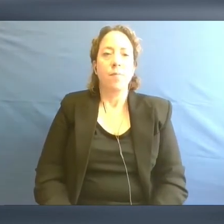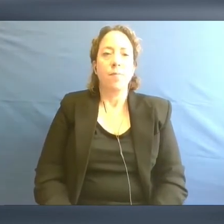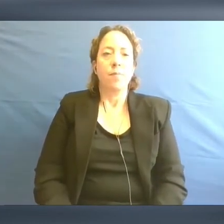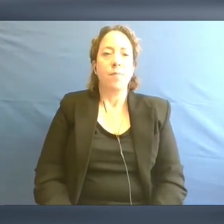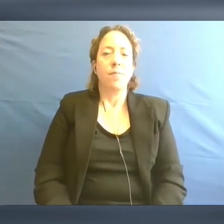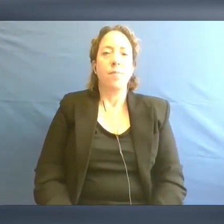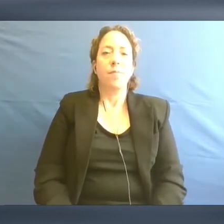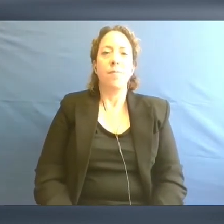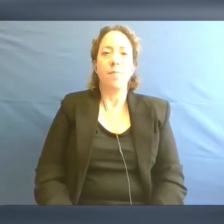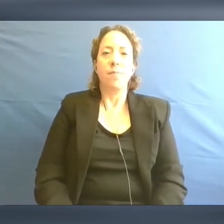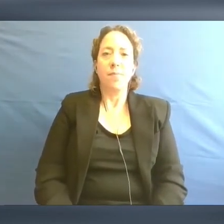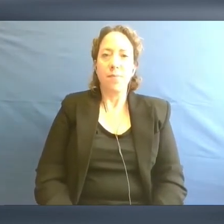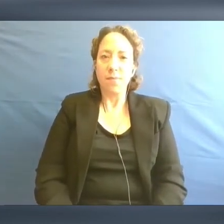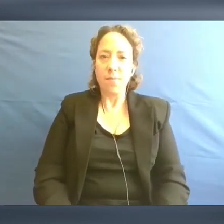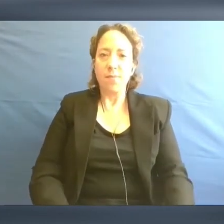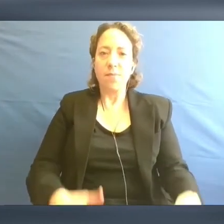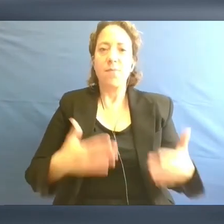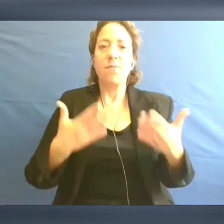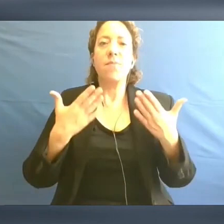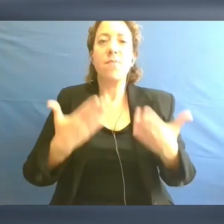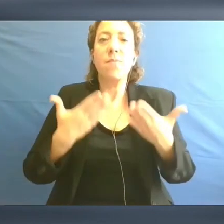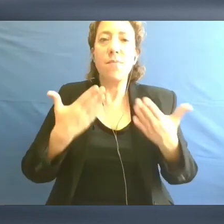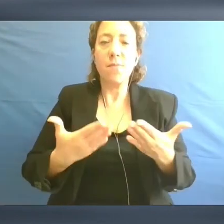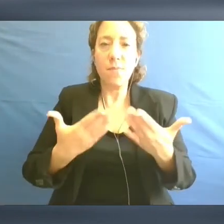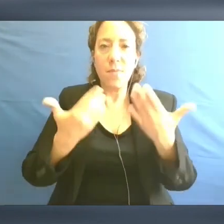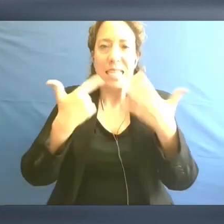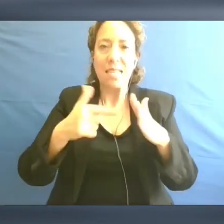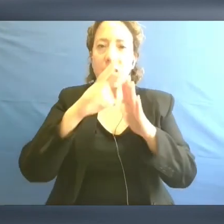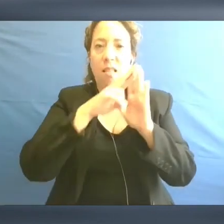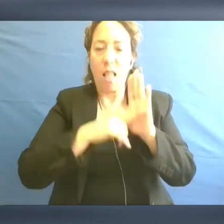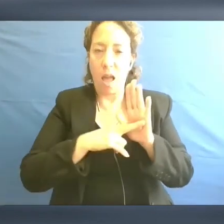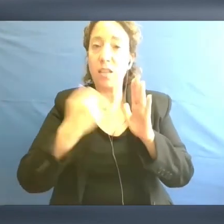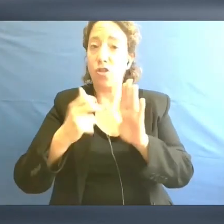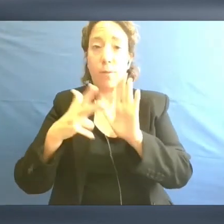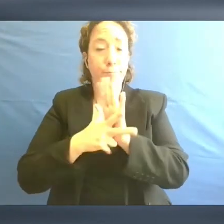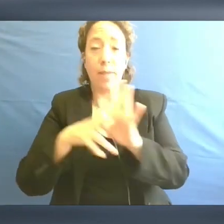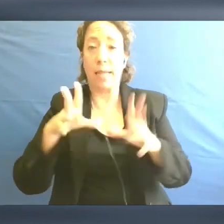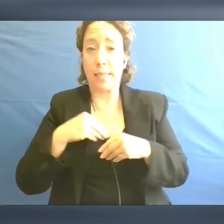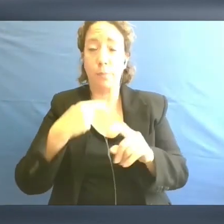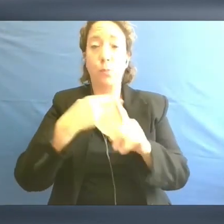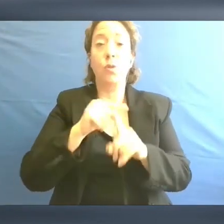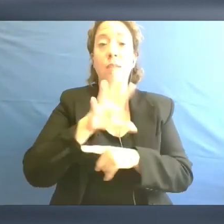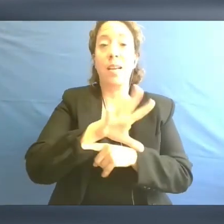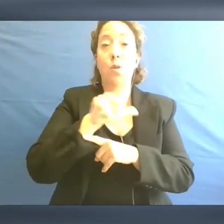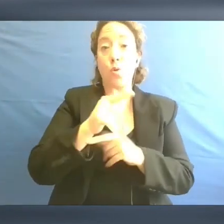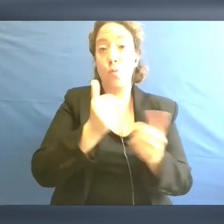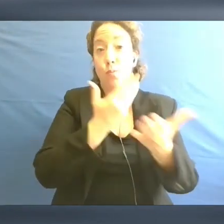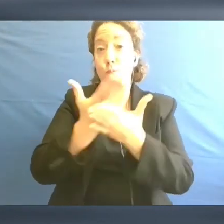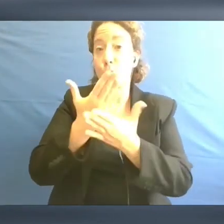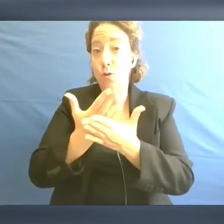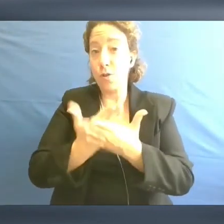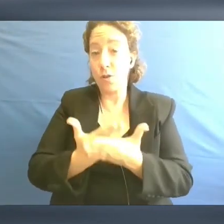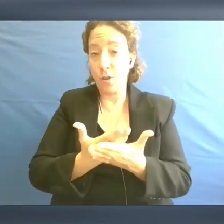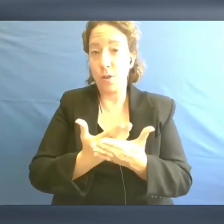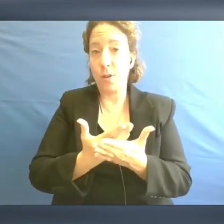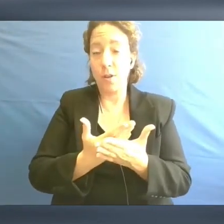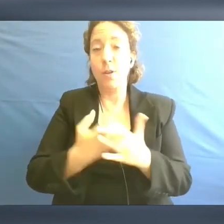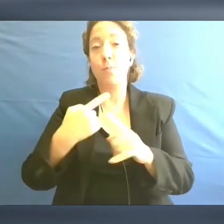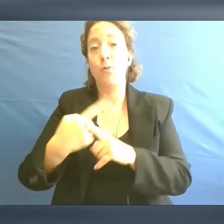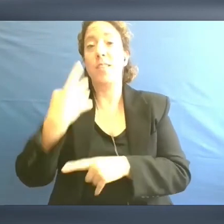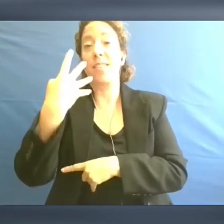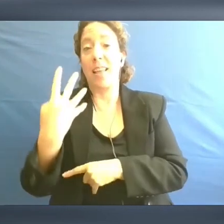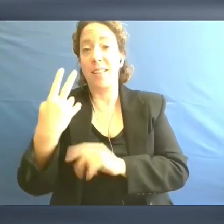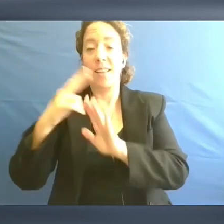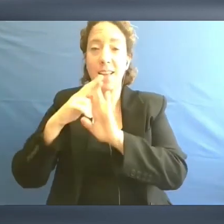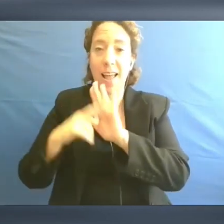À l'heure actuelle, on a donc 17 règles qui ont été acceptées, plus 52 qui sont proposées. Et en plus de ça, on a 4 règles qui ne sont pas